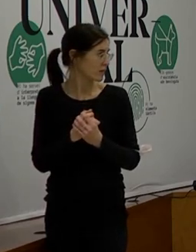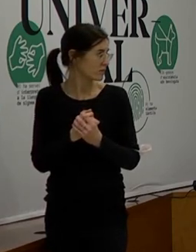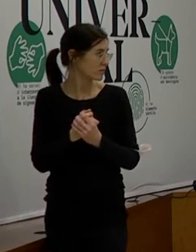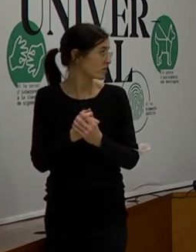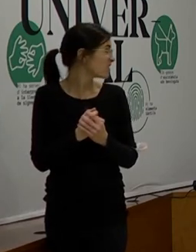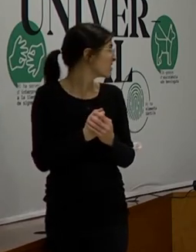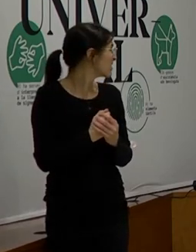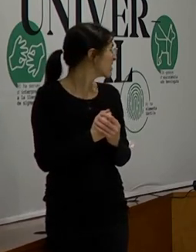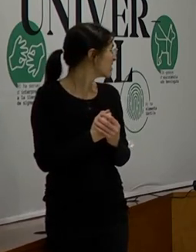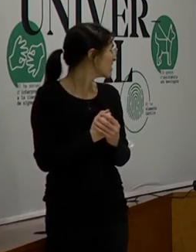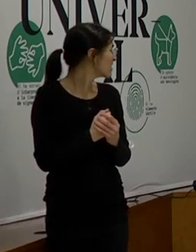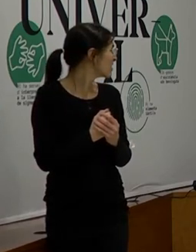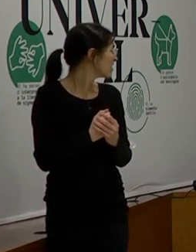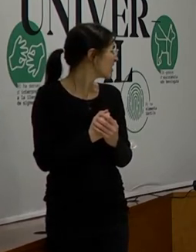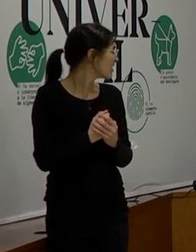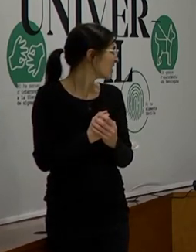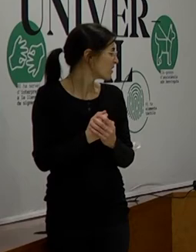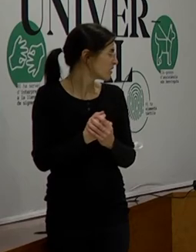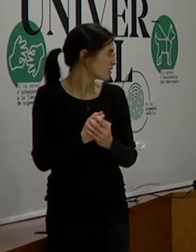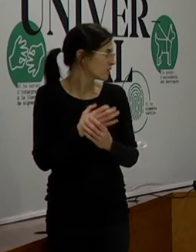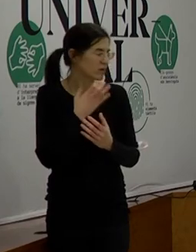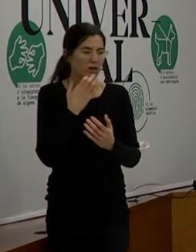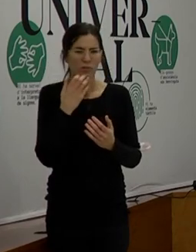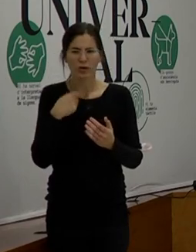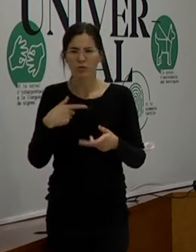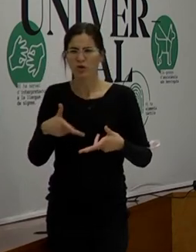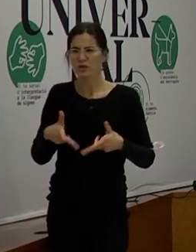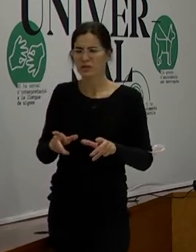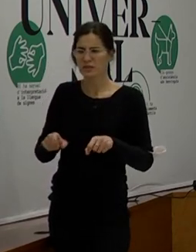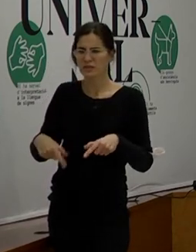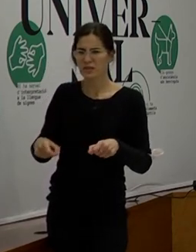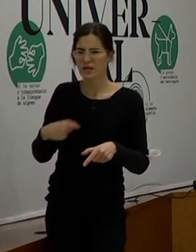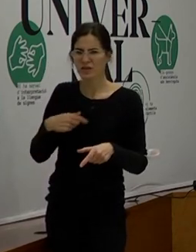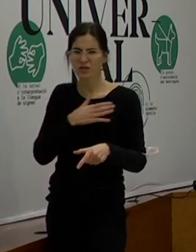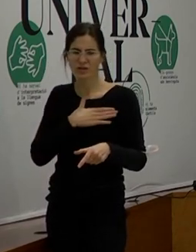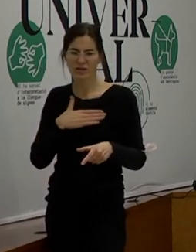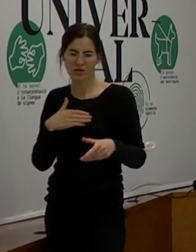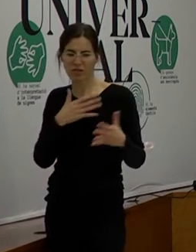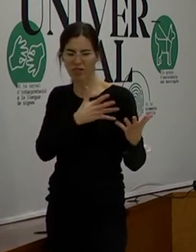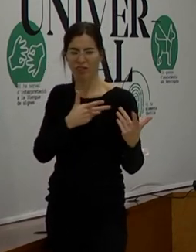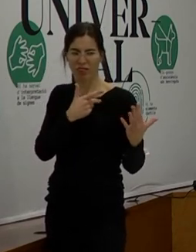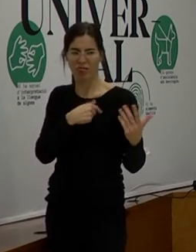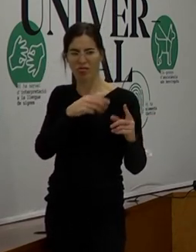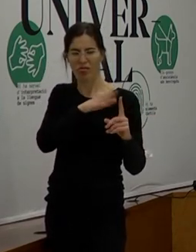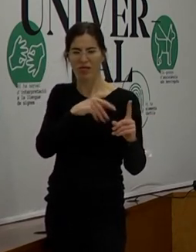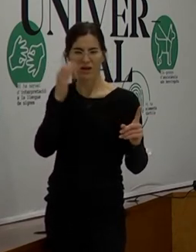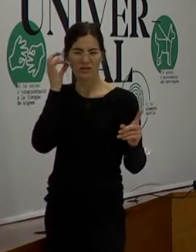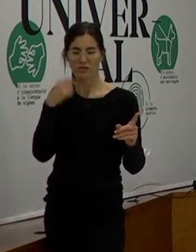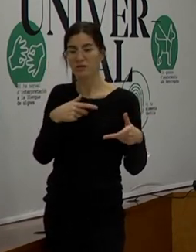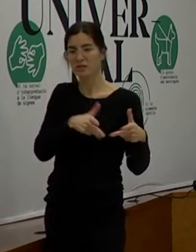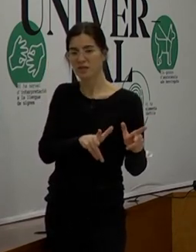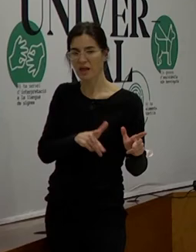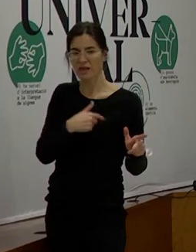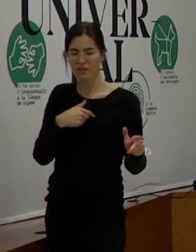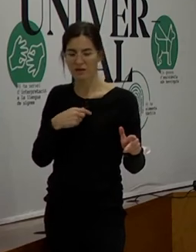Un. Mira, veus? Oh, és que jo vaig en cadira i em vull posar a fastiguejar la senyora, pues ella està sentada i jo